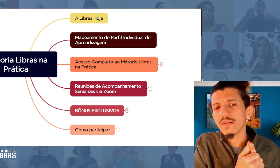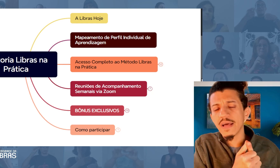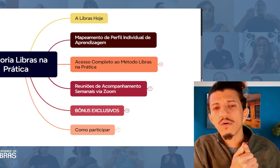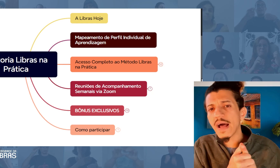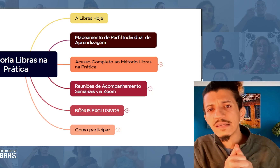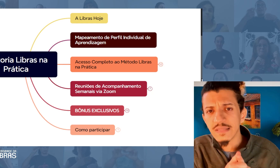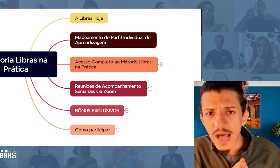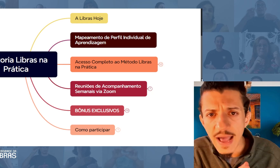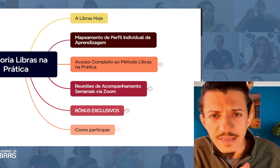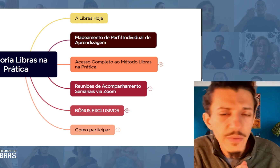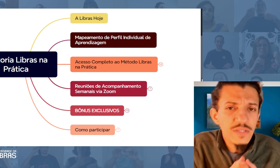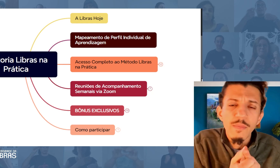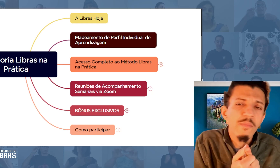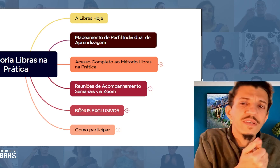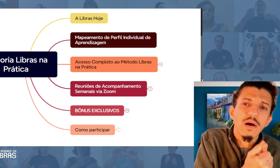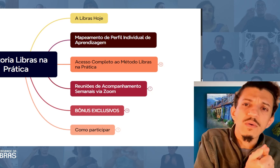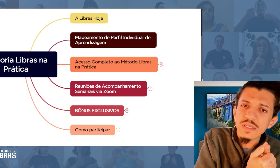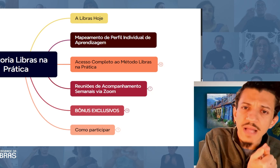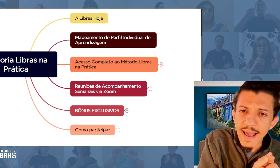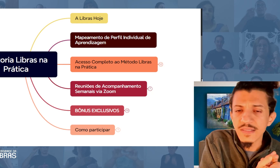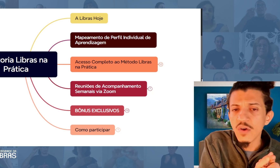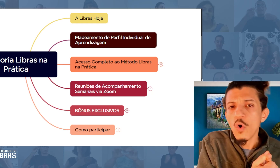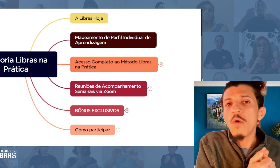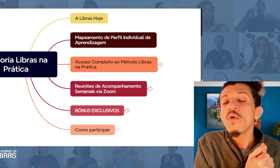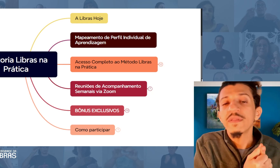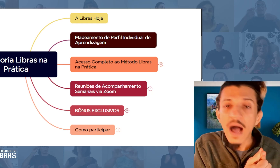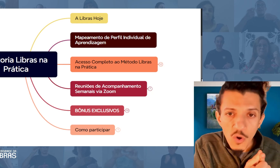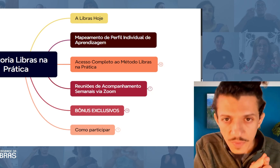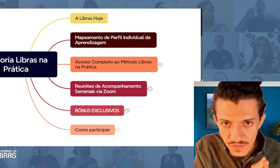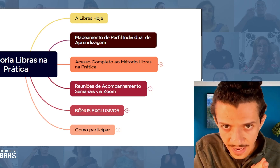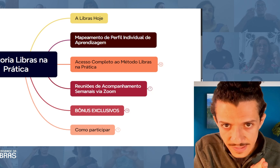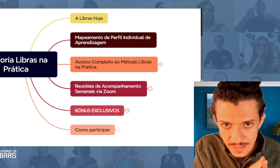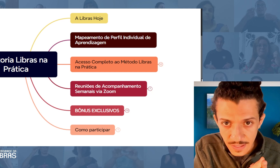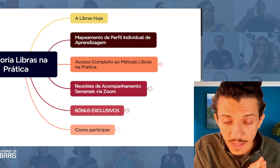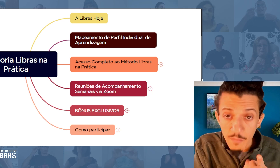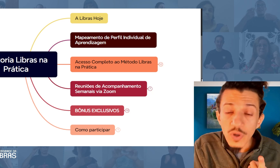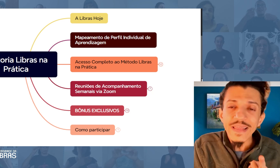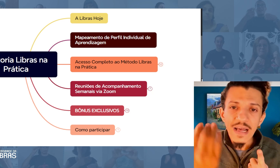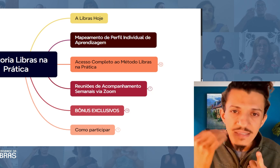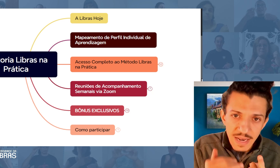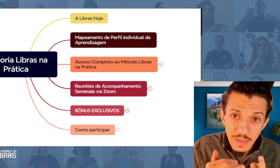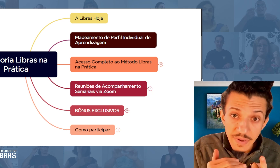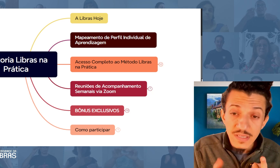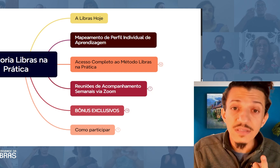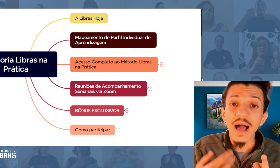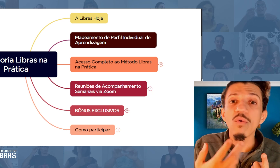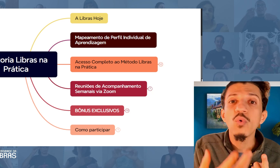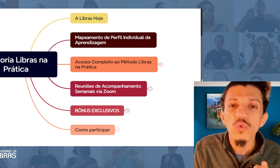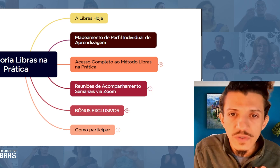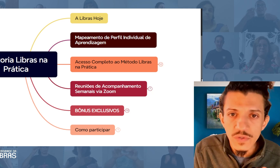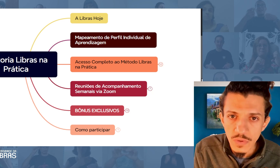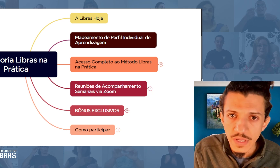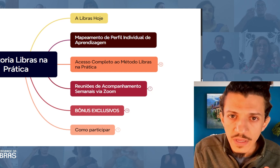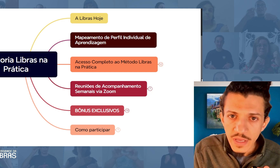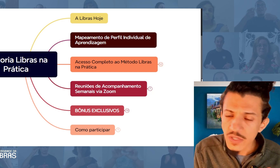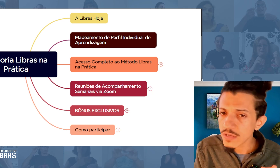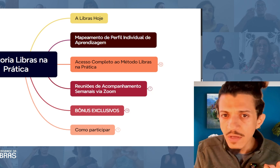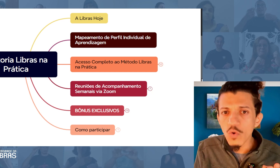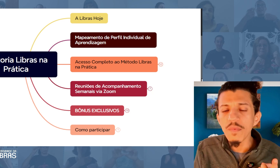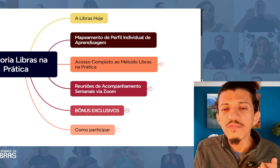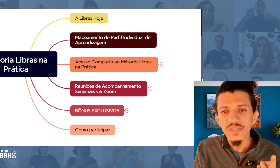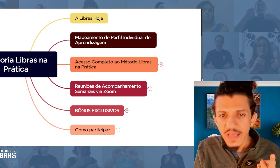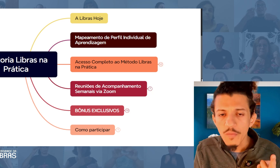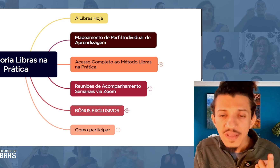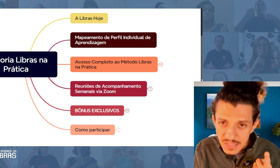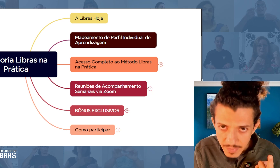só decorar sinais, não é só memorizar os sinais ou montar algumas frases. Por trás da Libras está a cultura surda. E só tem